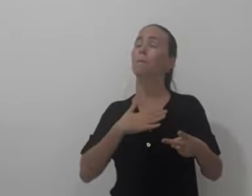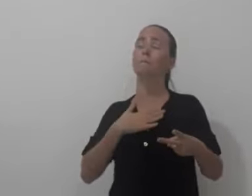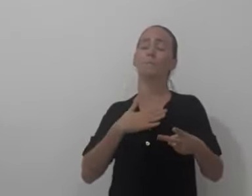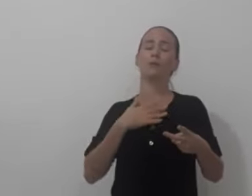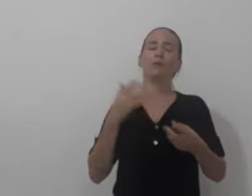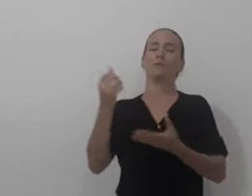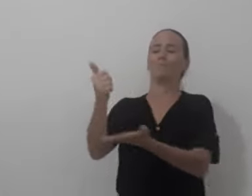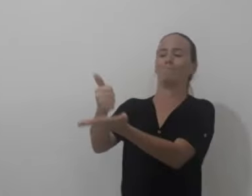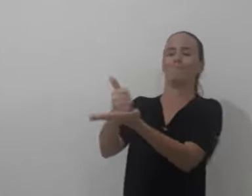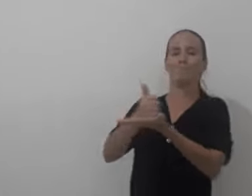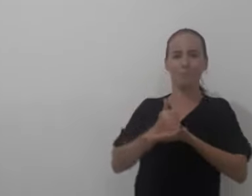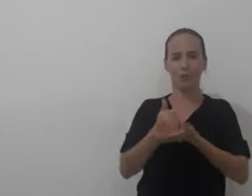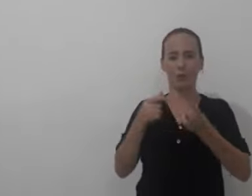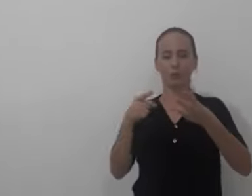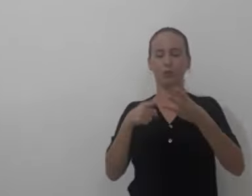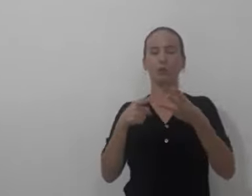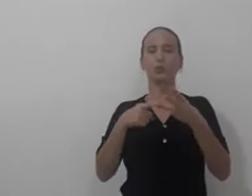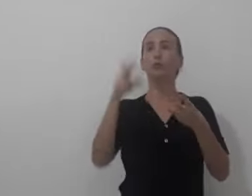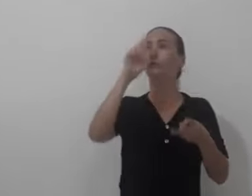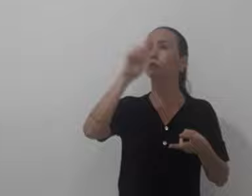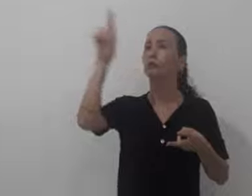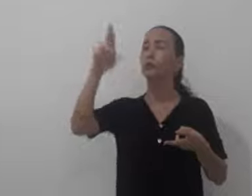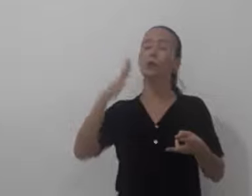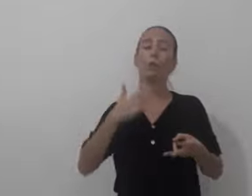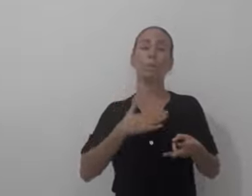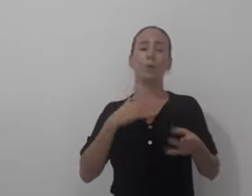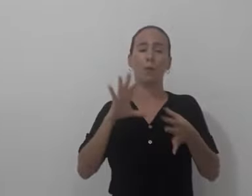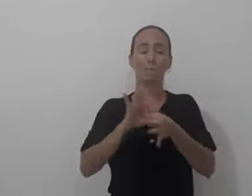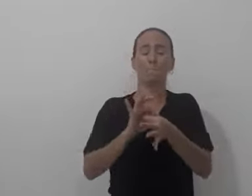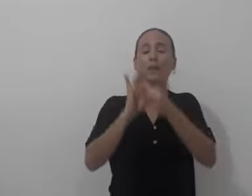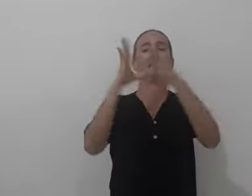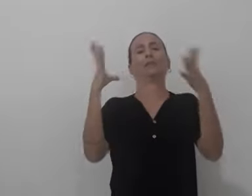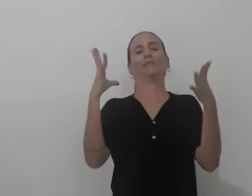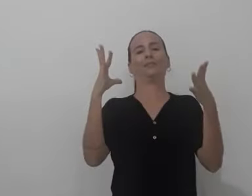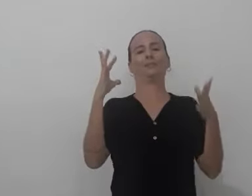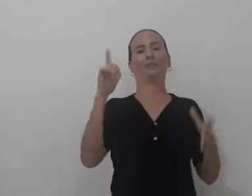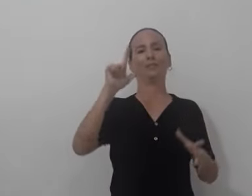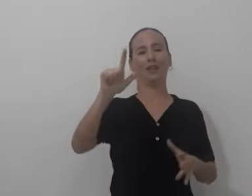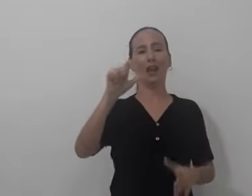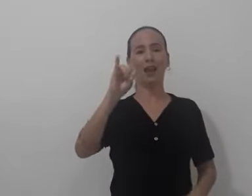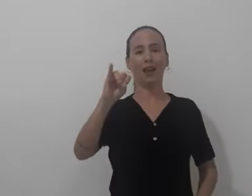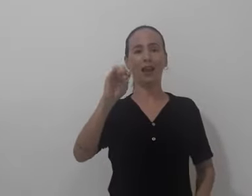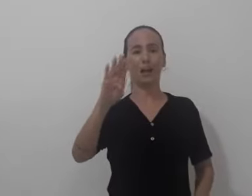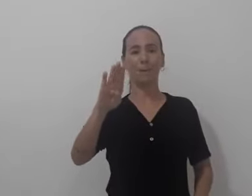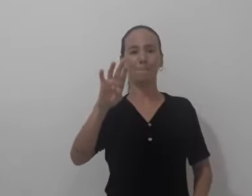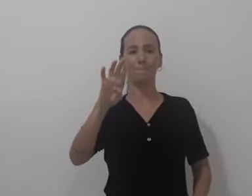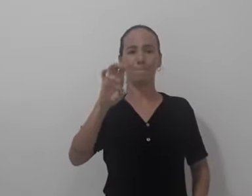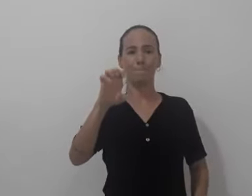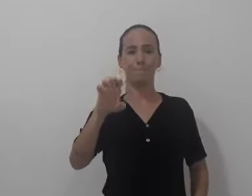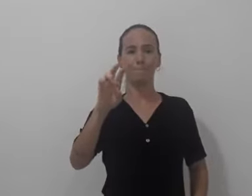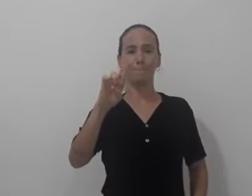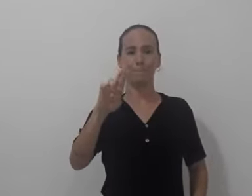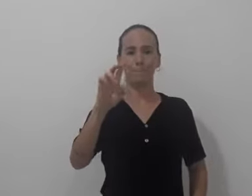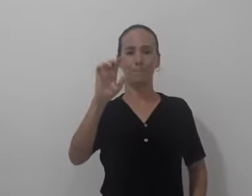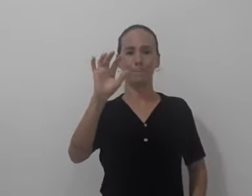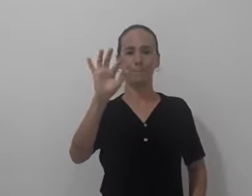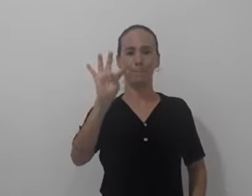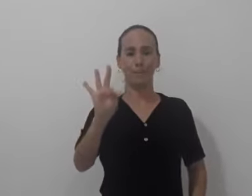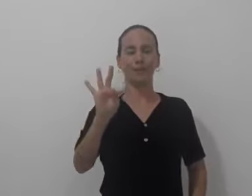libertador. O salmista vai dizer: o meu libertador. É assim que Deus age conosco, cuidando de nós, sendo o